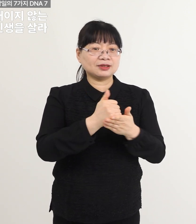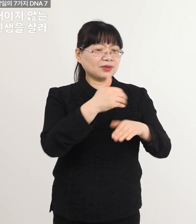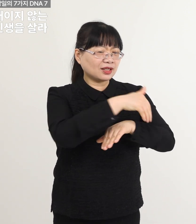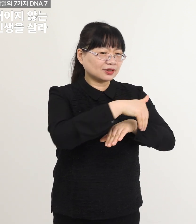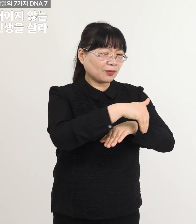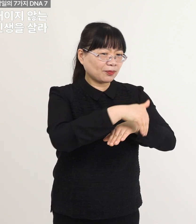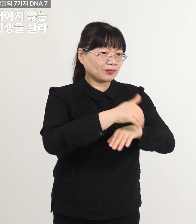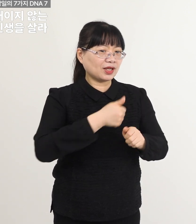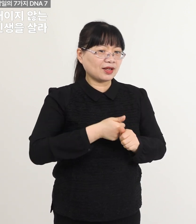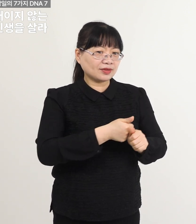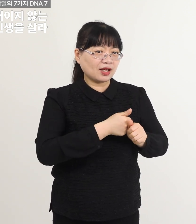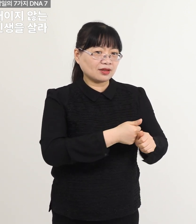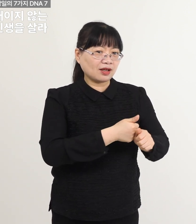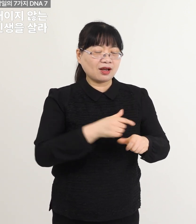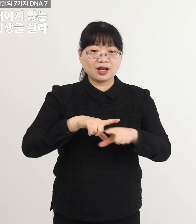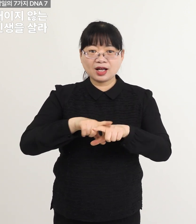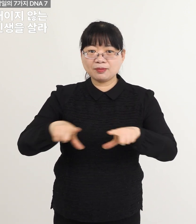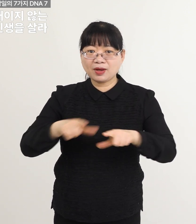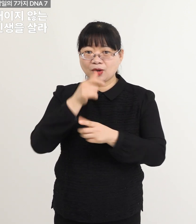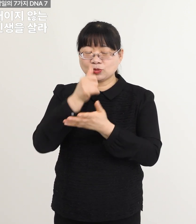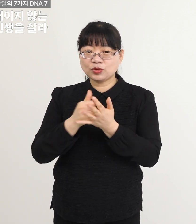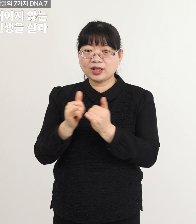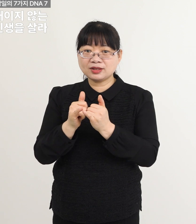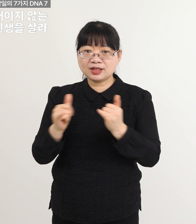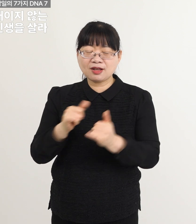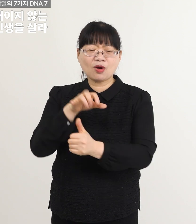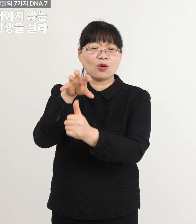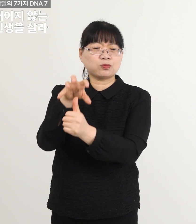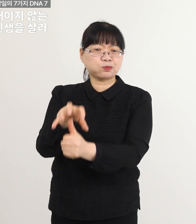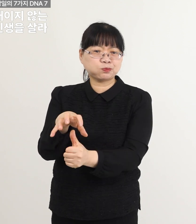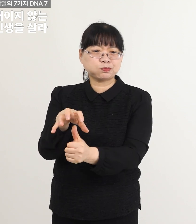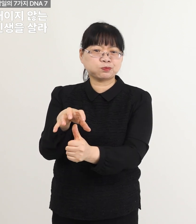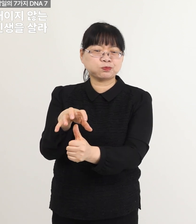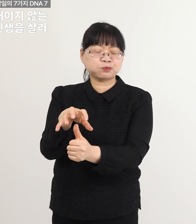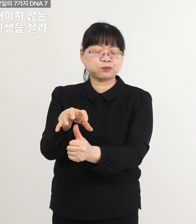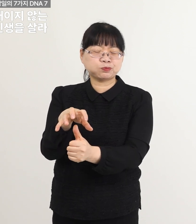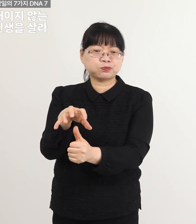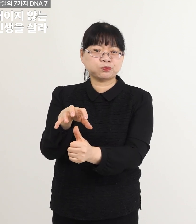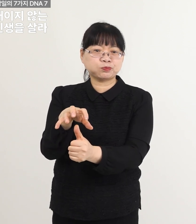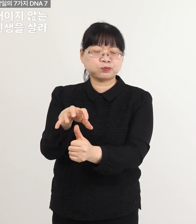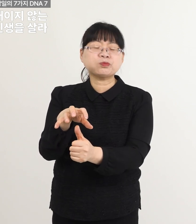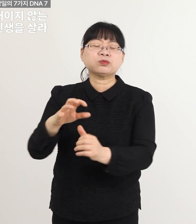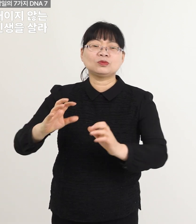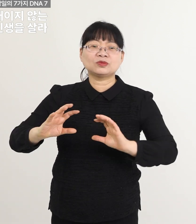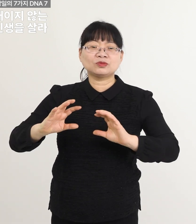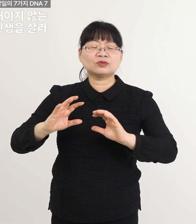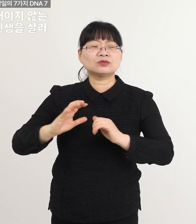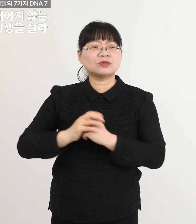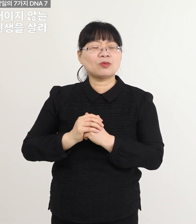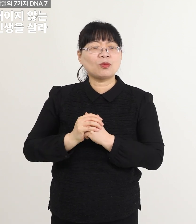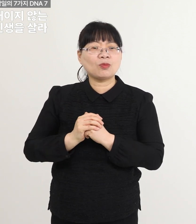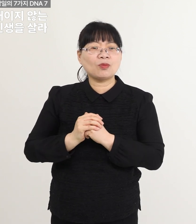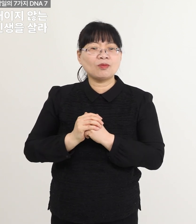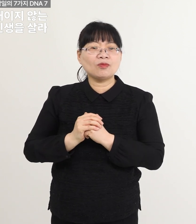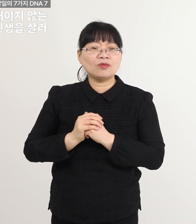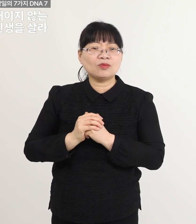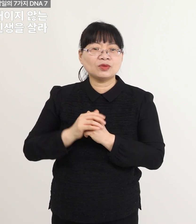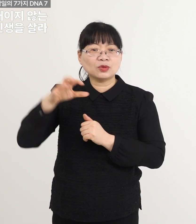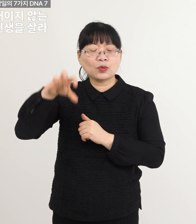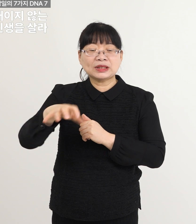속에 일반 죄수들이 가두어지는 국립호텔에 같이 있는 것이